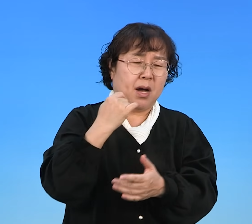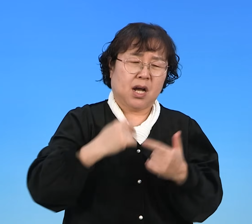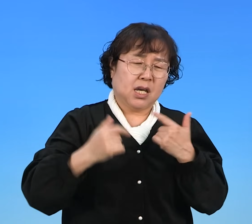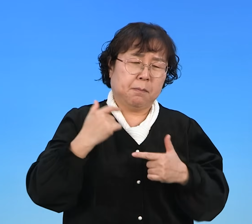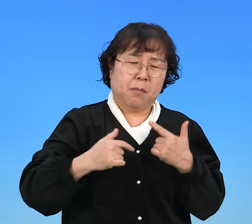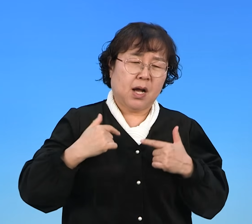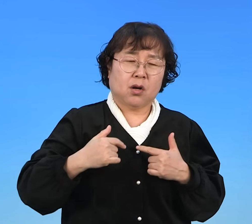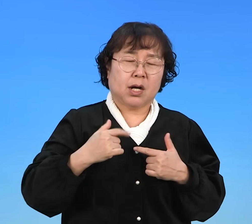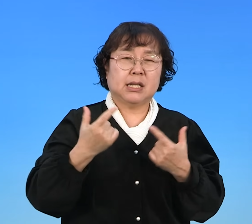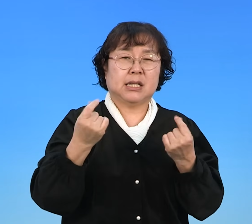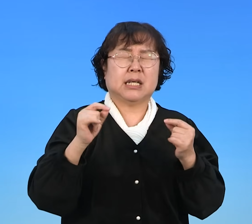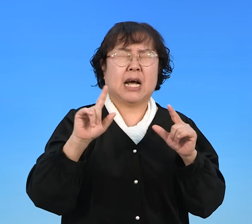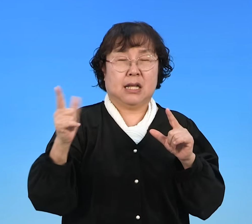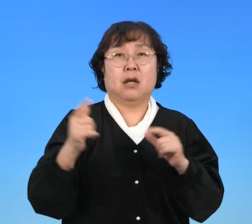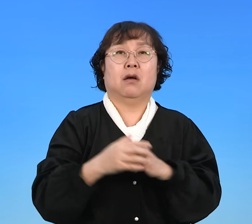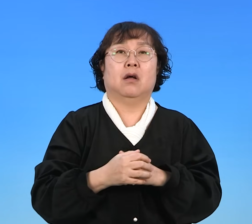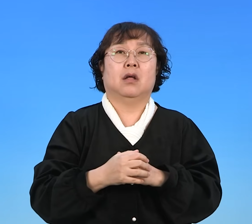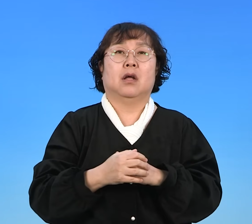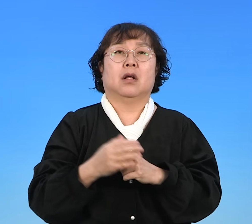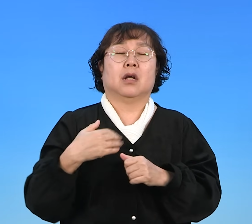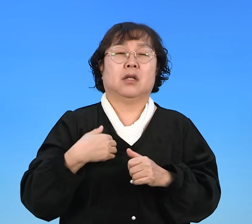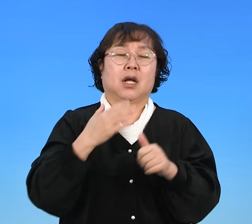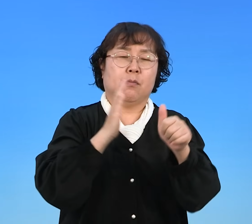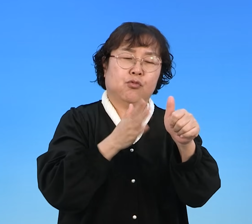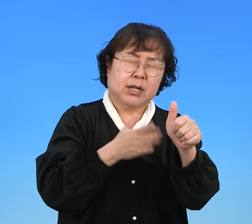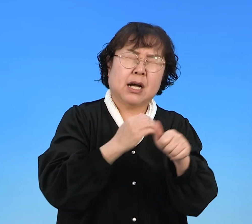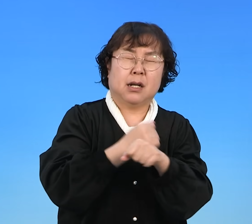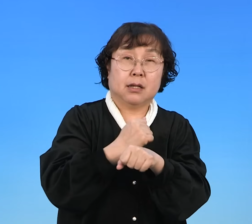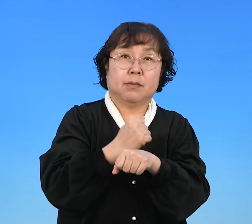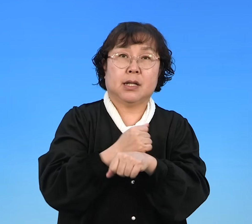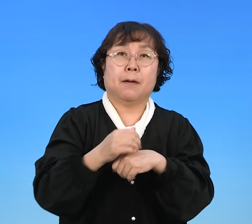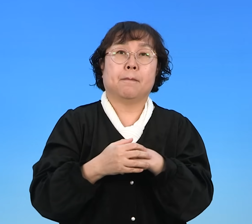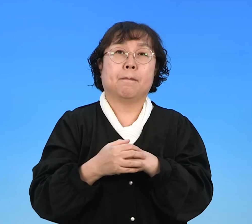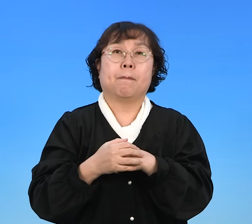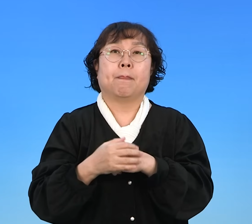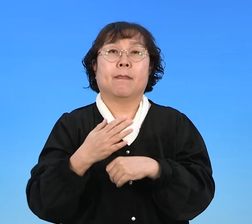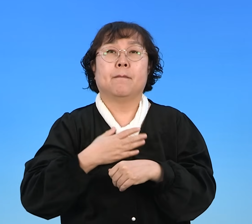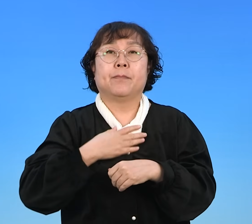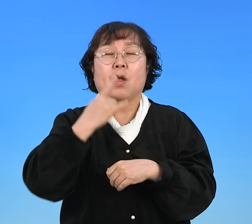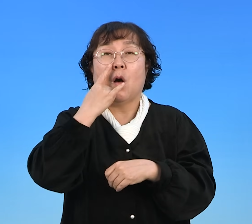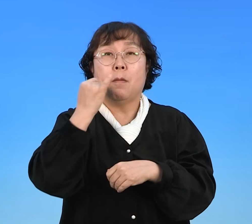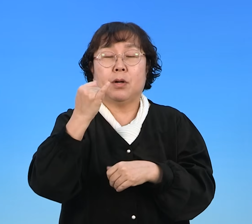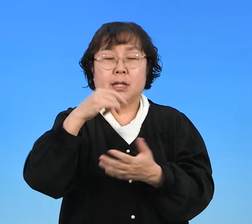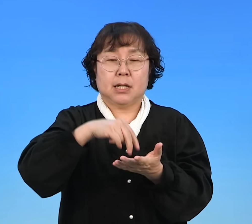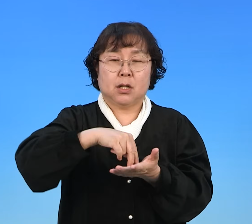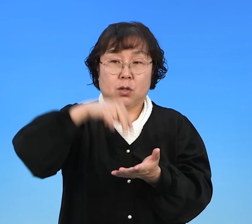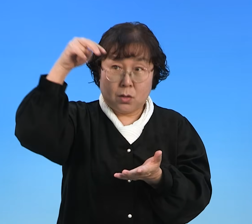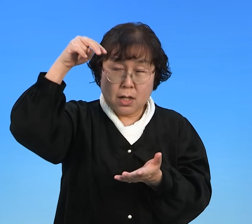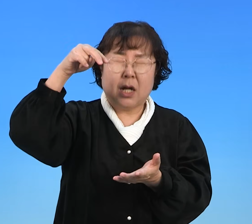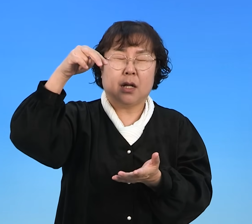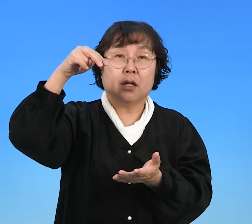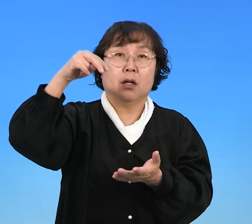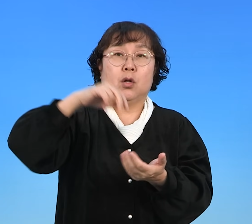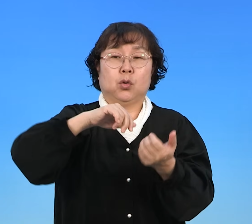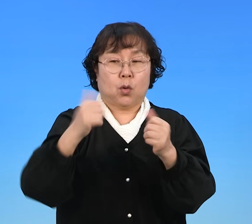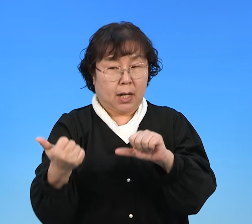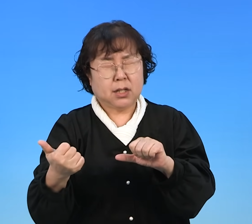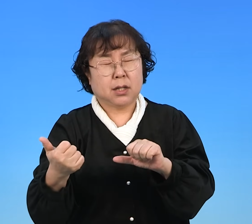더 기뻐할 것 같지가 않아요. 그래서 제가 부탁을 했어요. 저희 어머니 소천